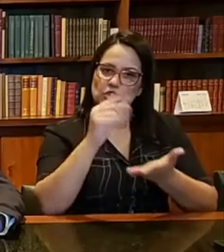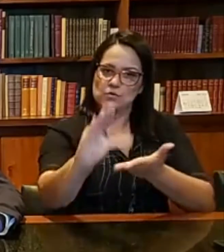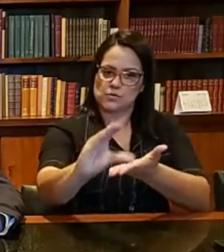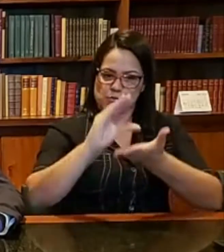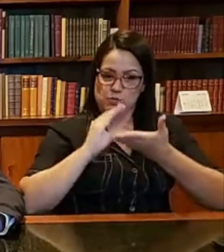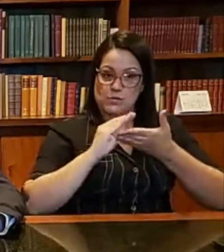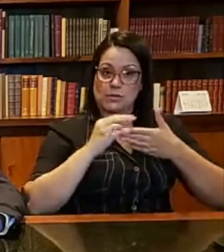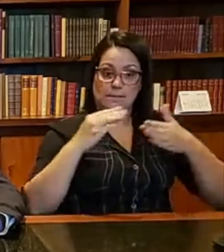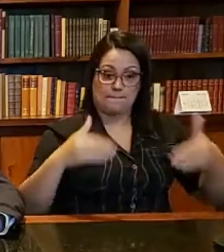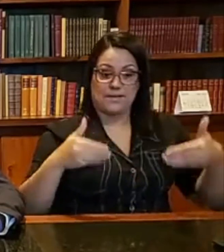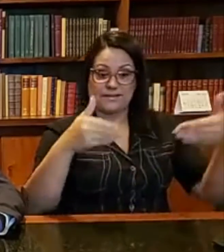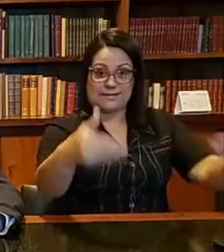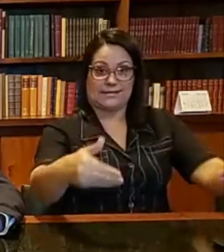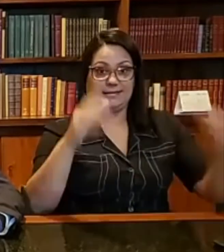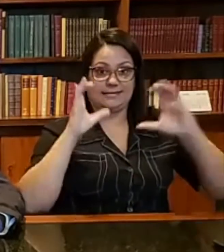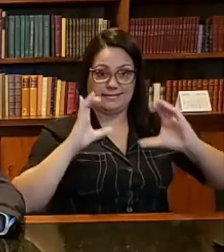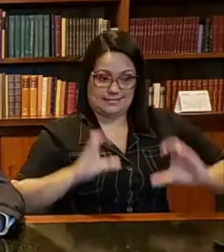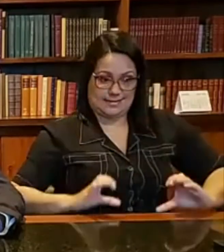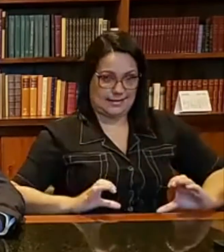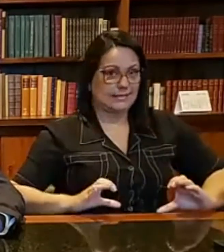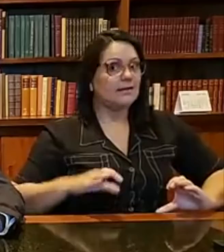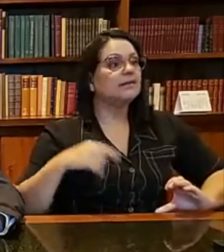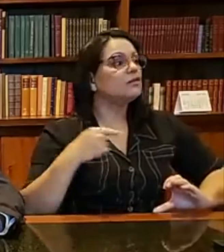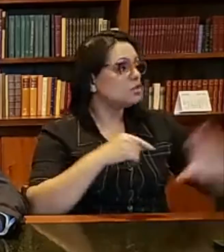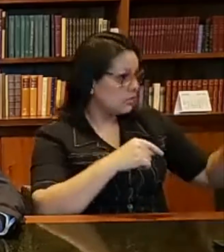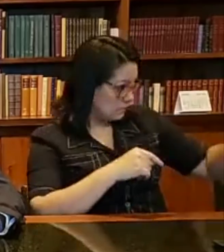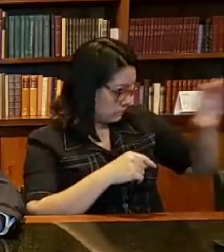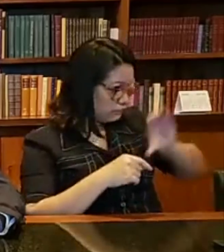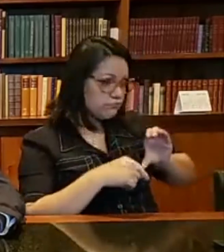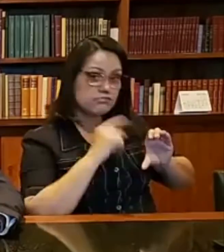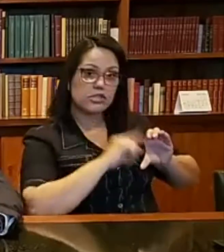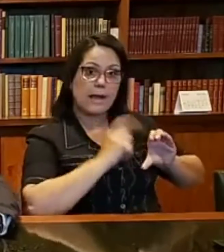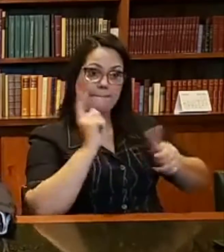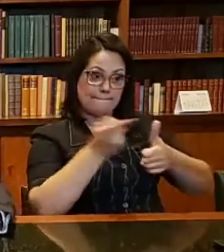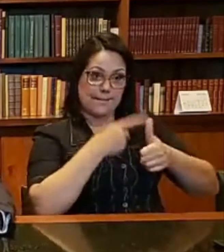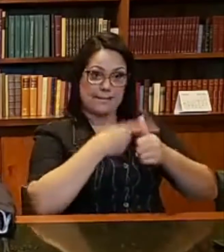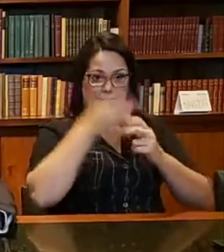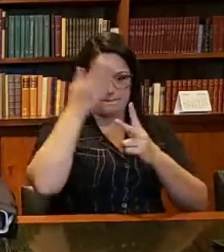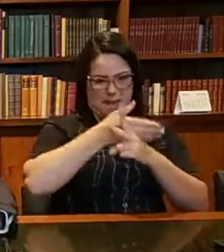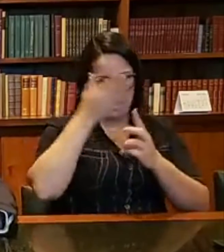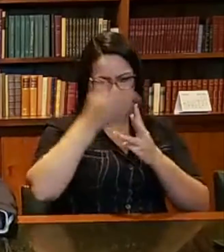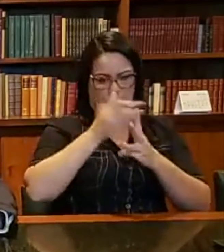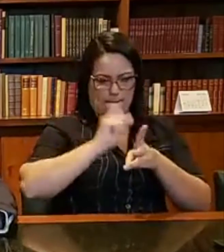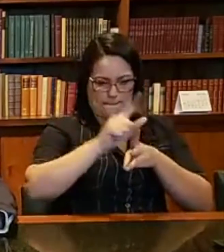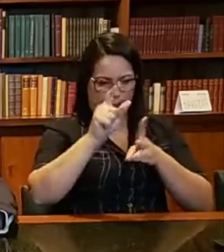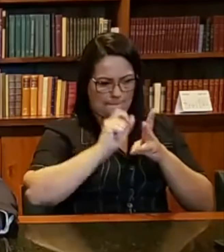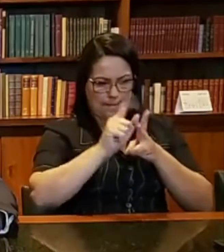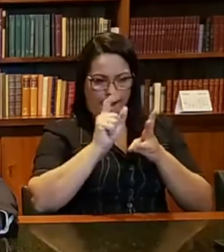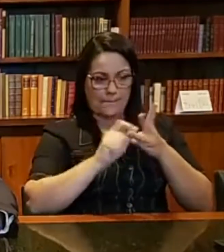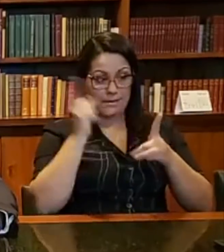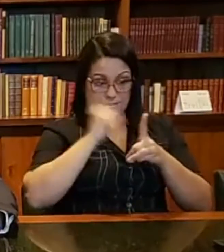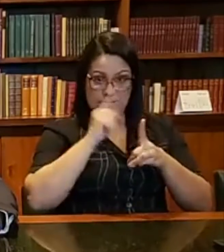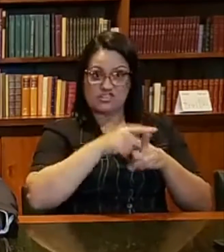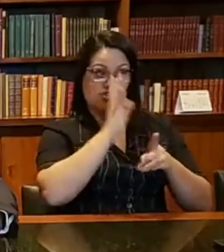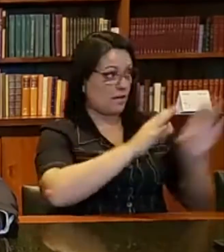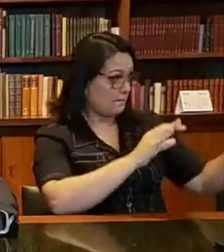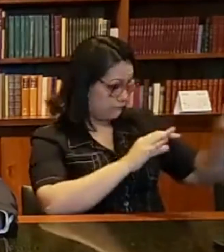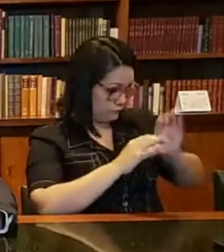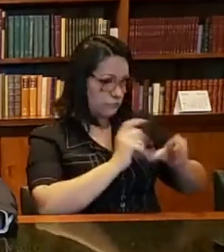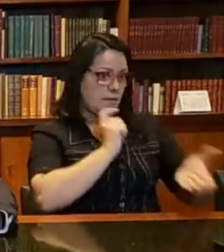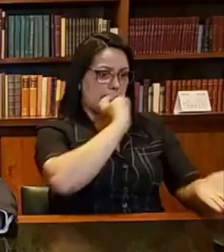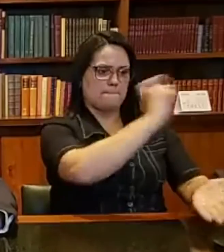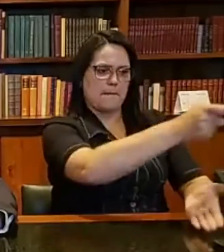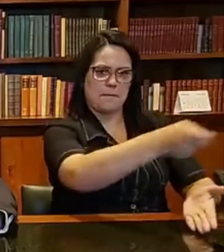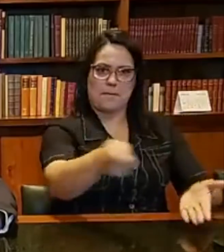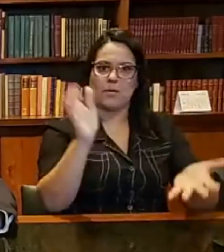da Cidadania, então só assim que a gente anuncia, da primeira parcela de mais 1,9 milhão de pessoas que são